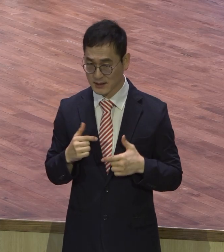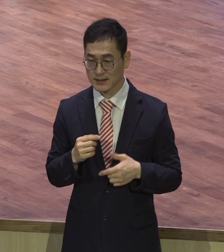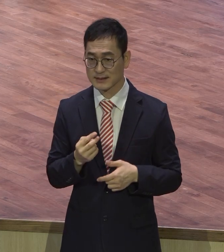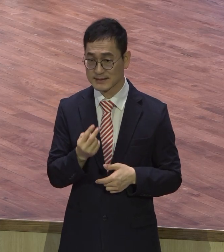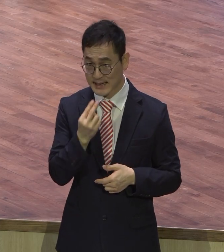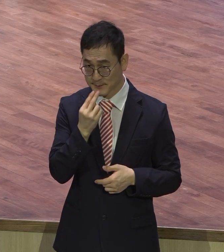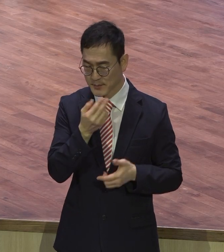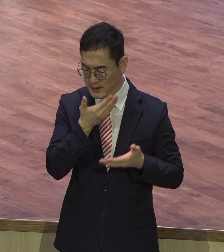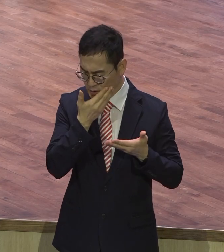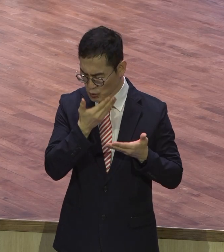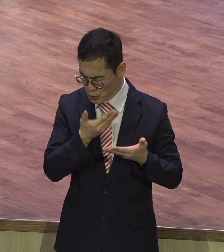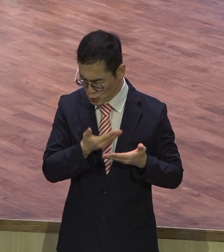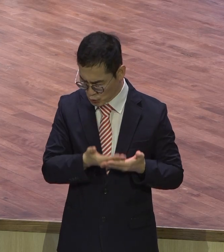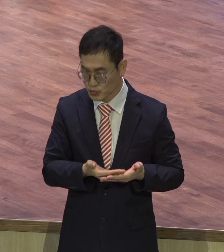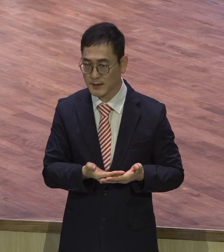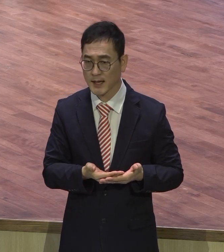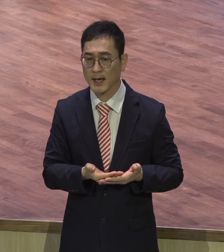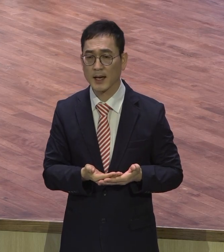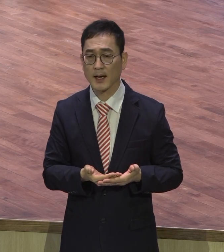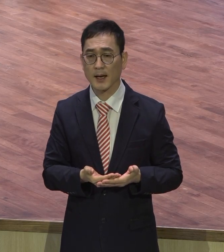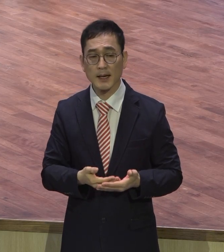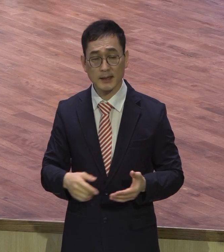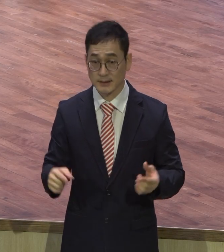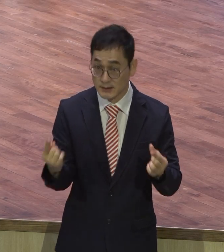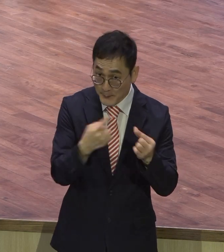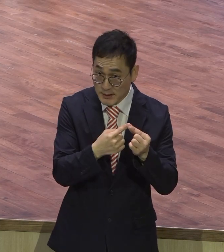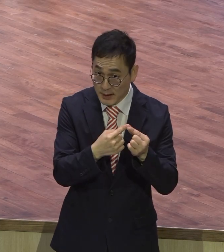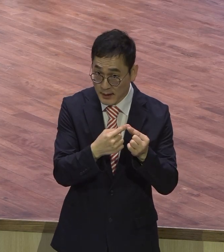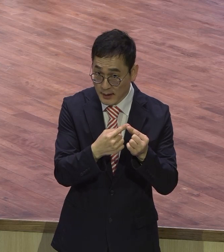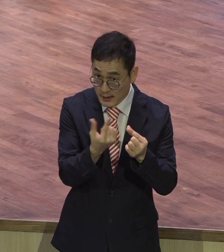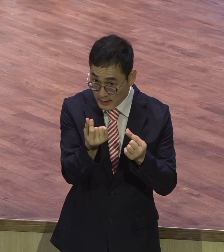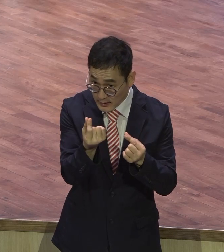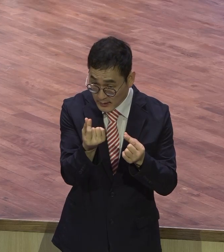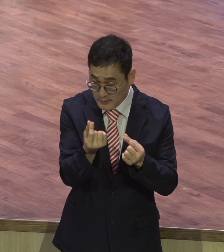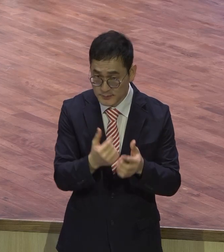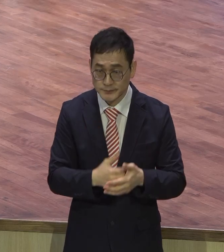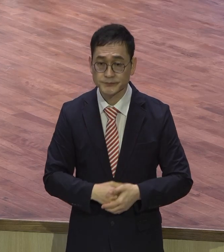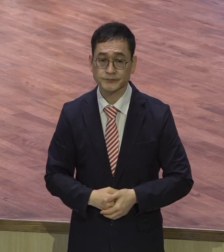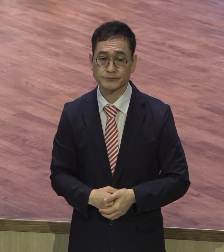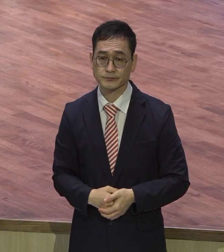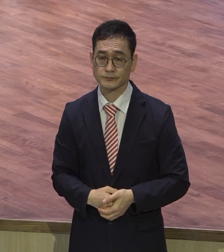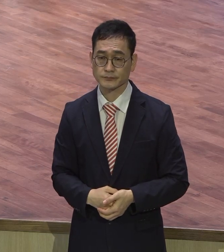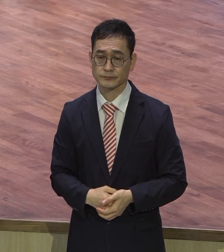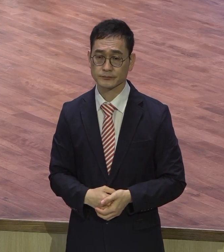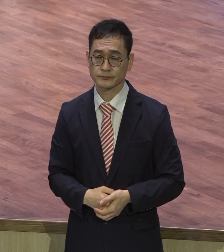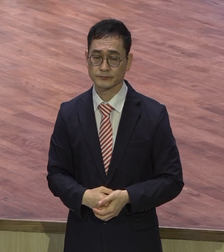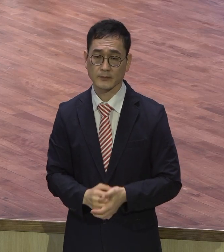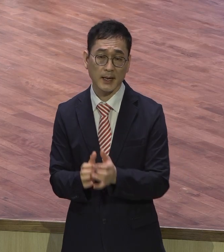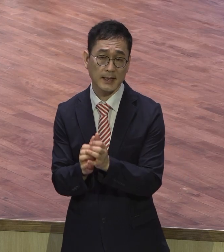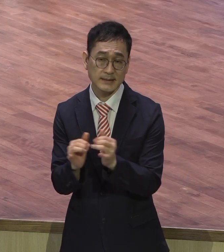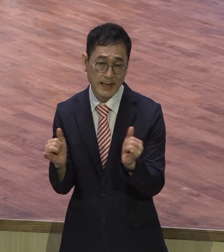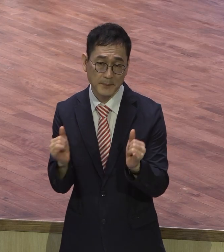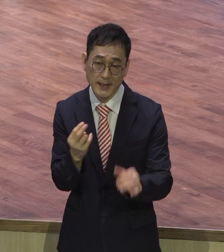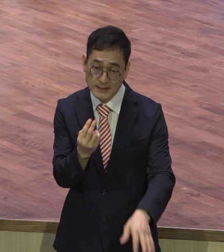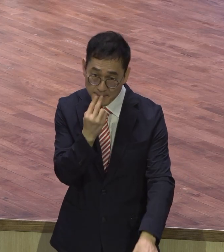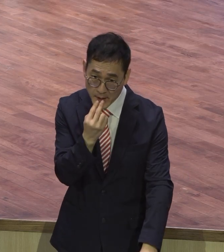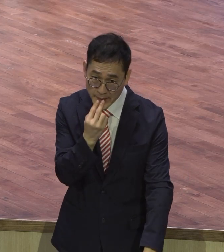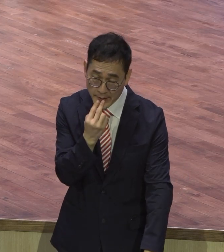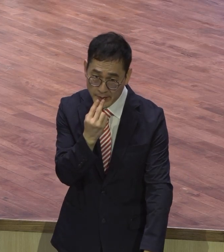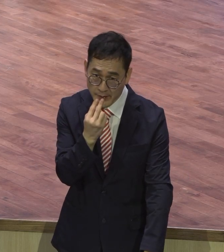소중함을 그렇게 우선순위로 둔 삶을 살아야 됩니다. 그런데 인간의 생명은